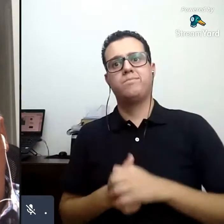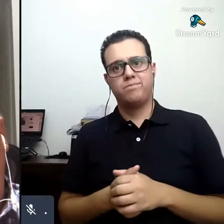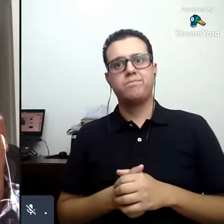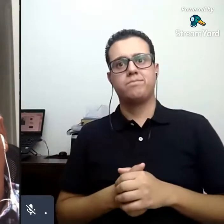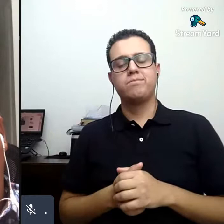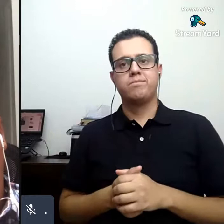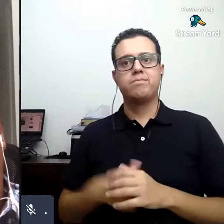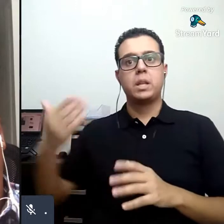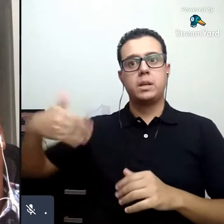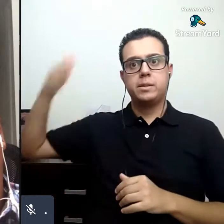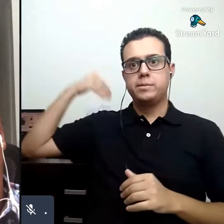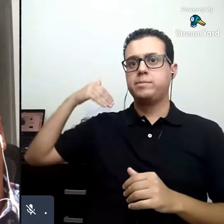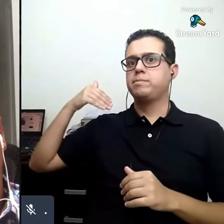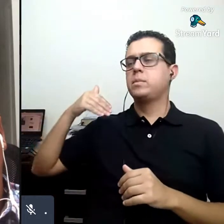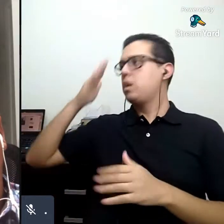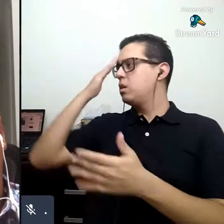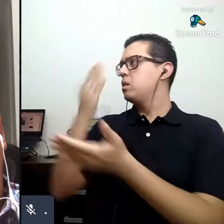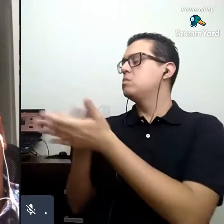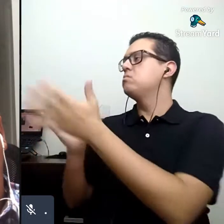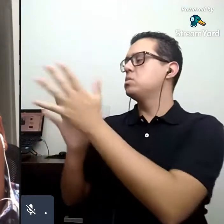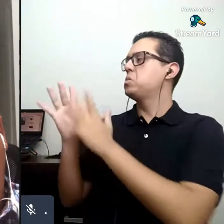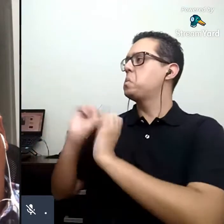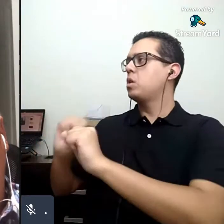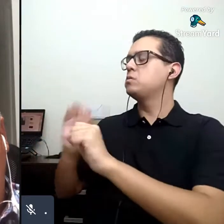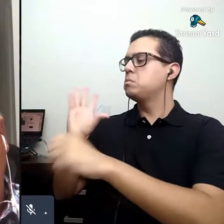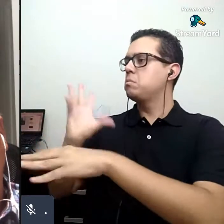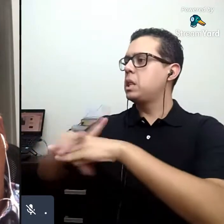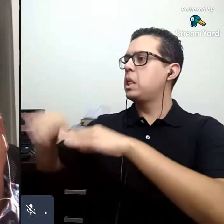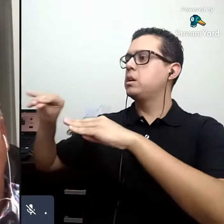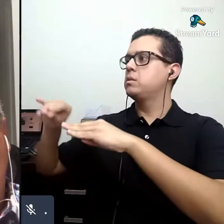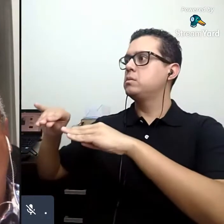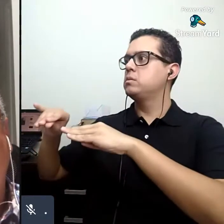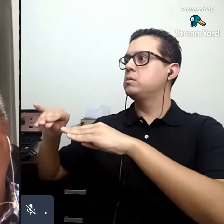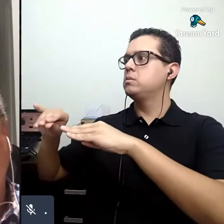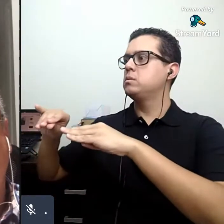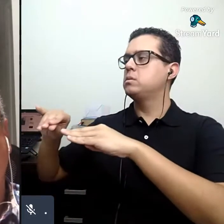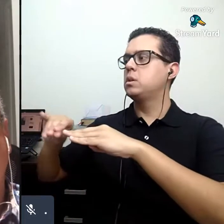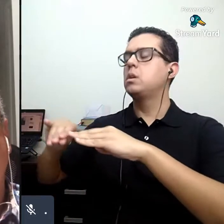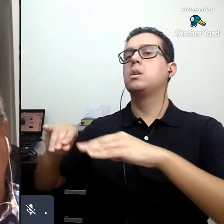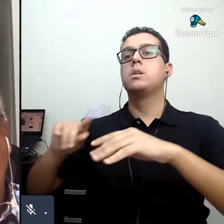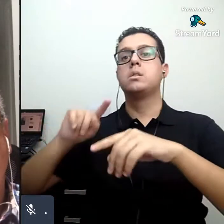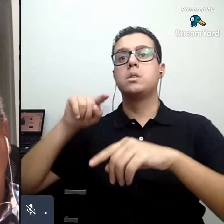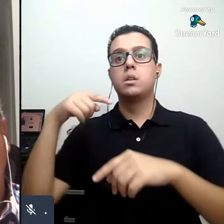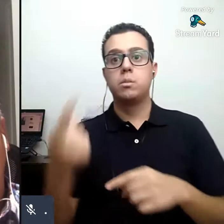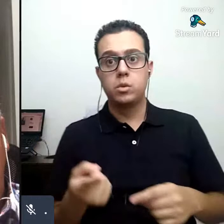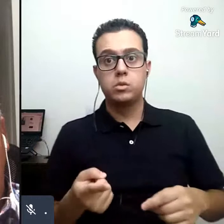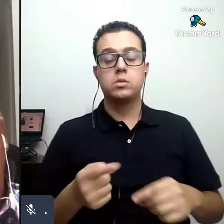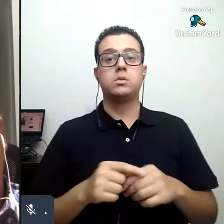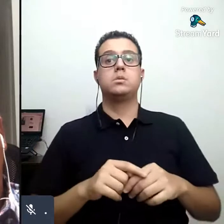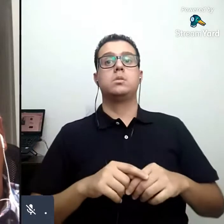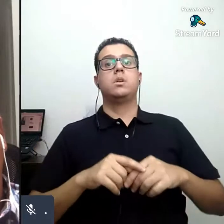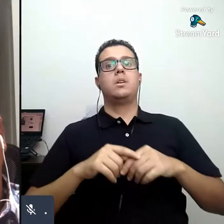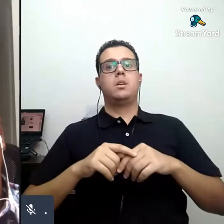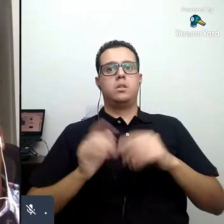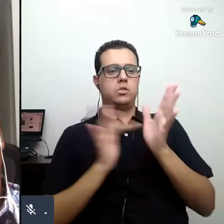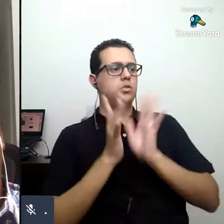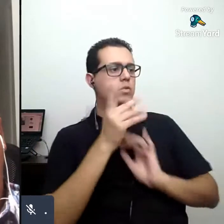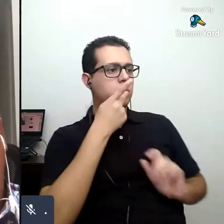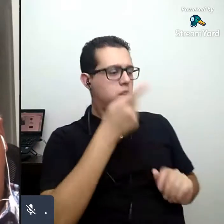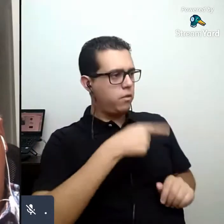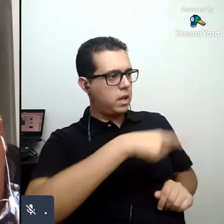ele volta para Cafarnaum, atendendo às palavras de Jesus, crendo